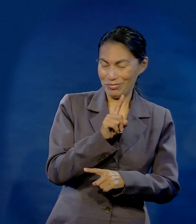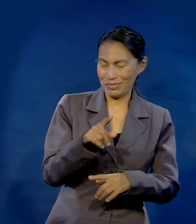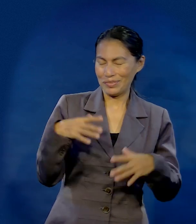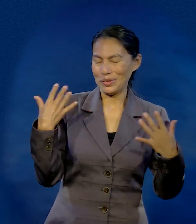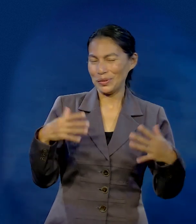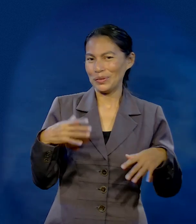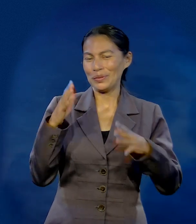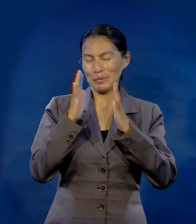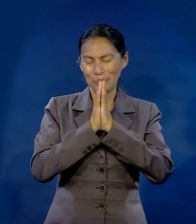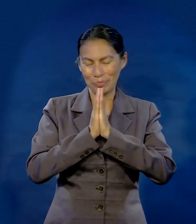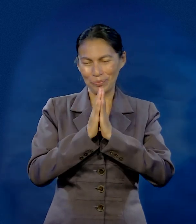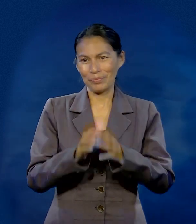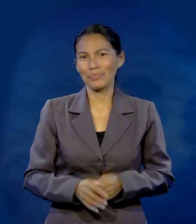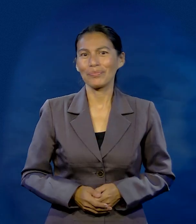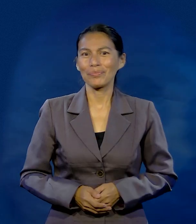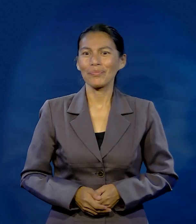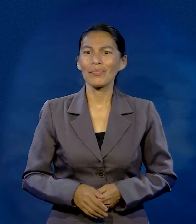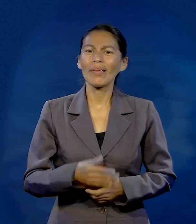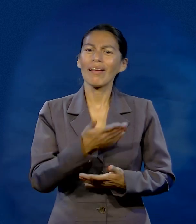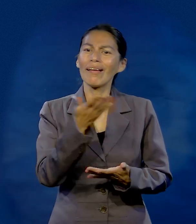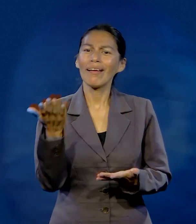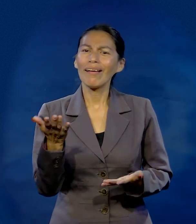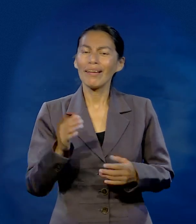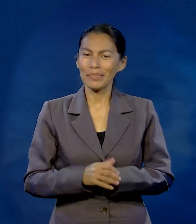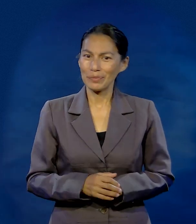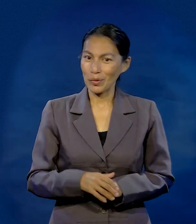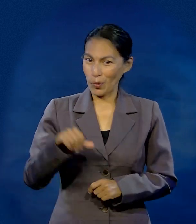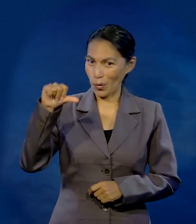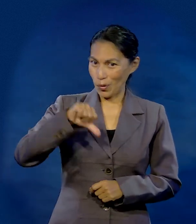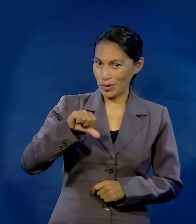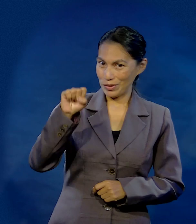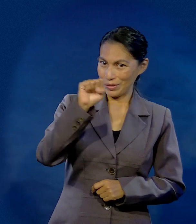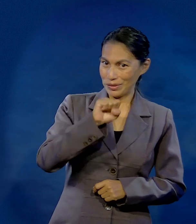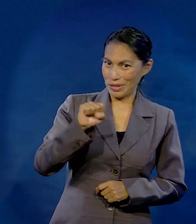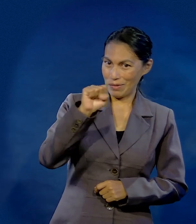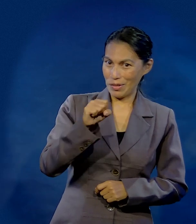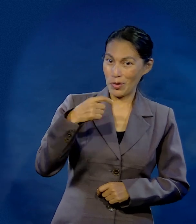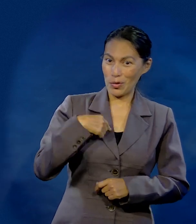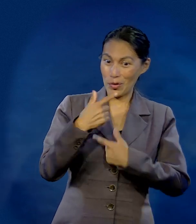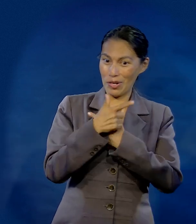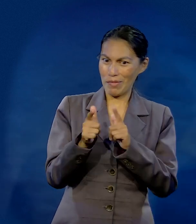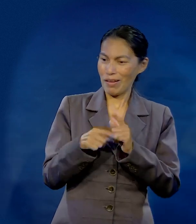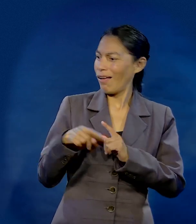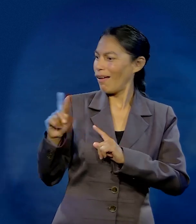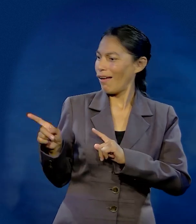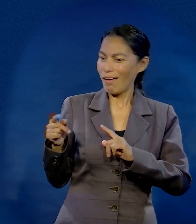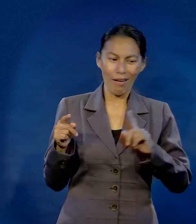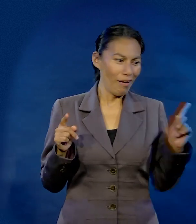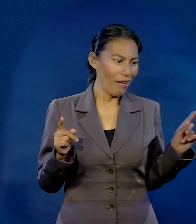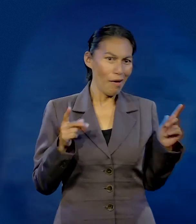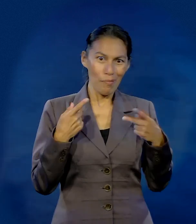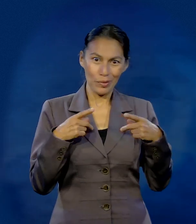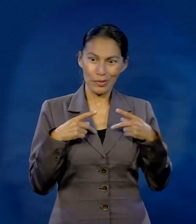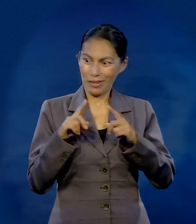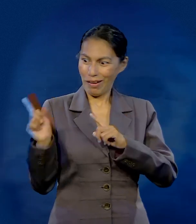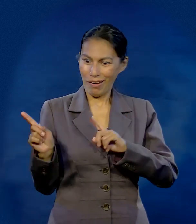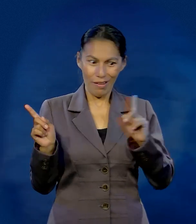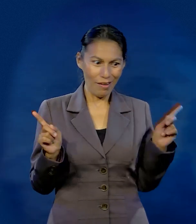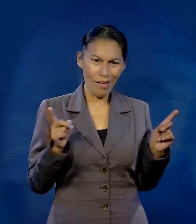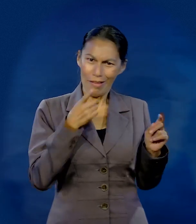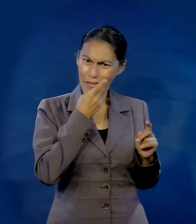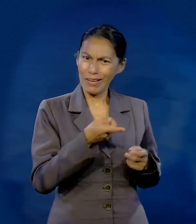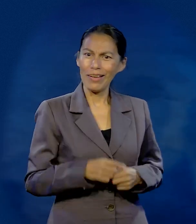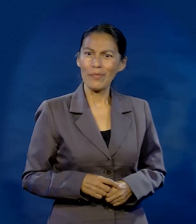matemática el arquitectura no vino a la iglesia Amén qué es lo que usted lo hace libre a ver Dígale al de al lado